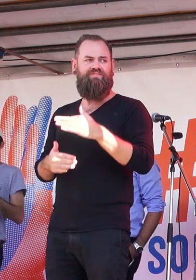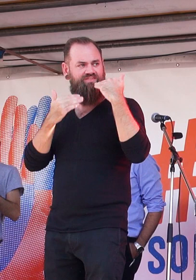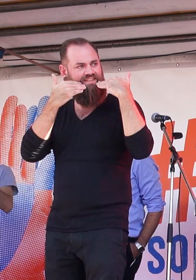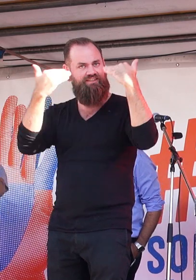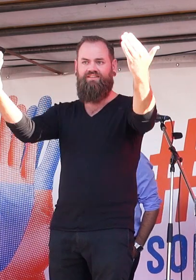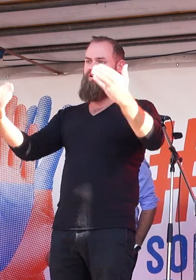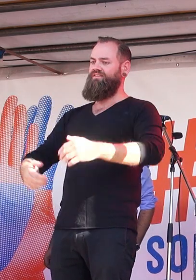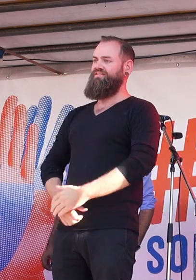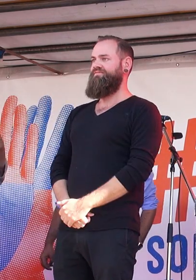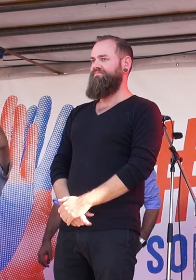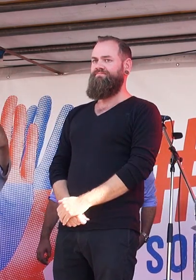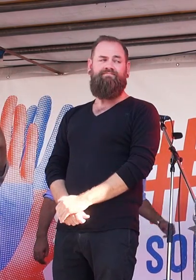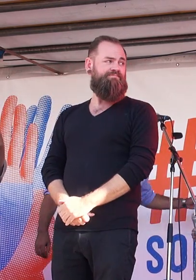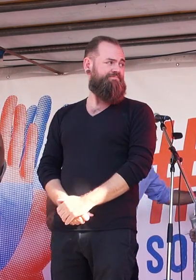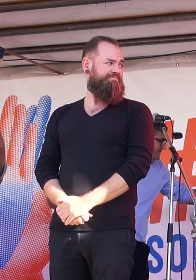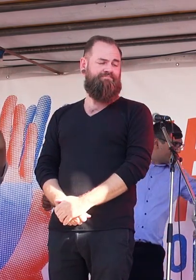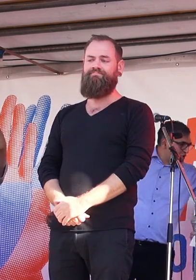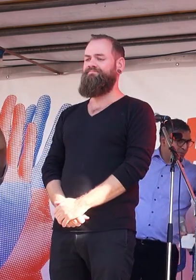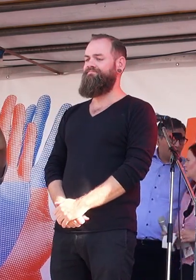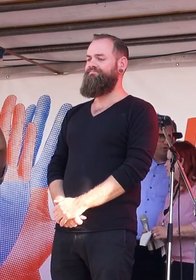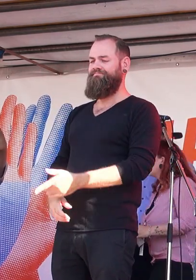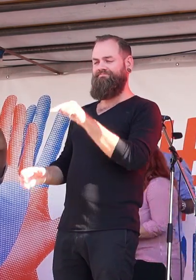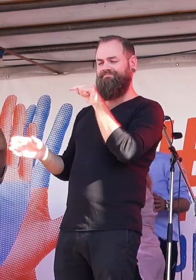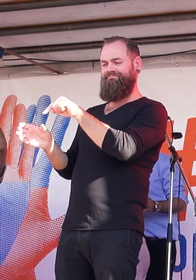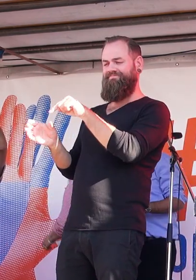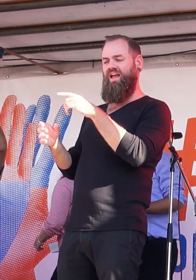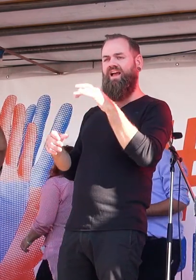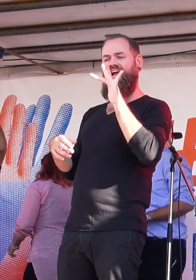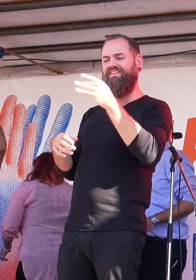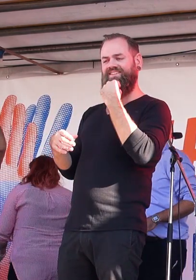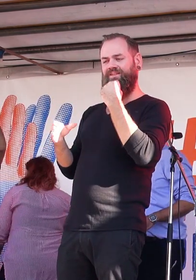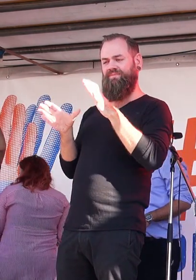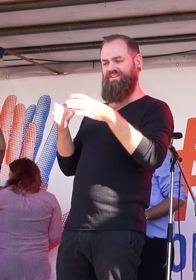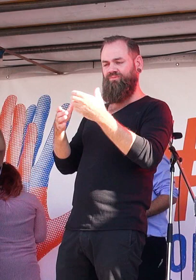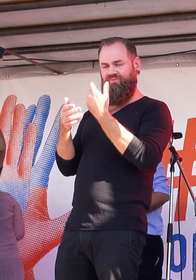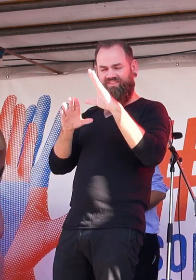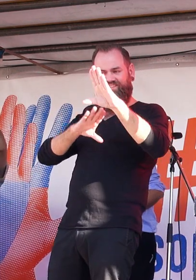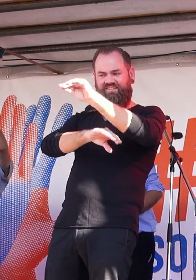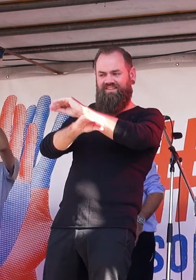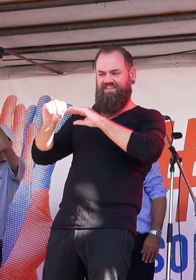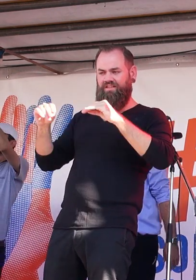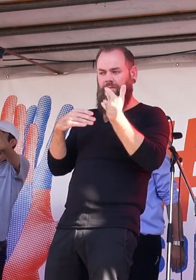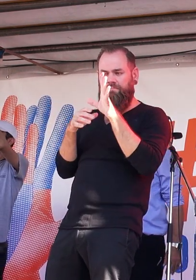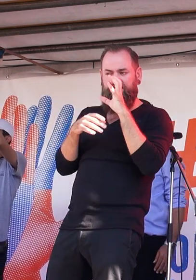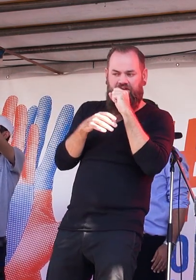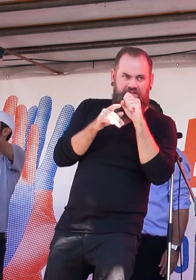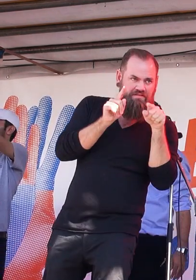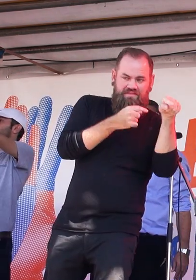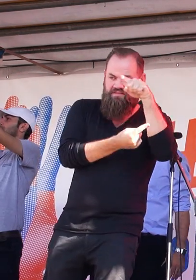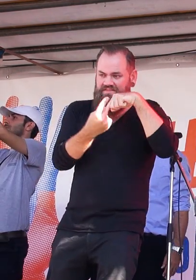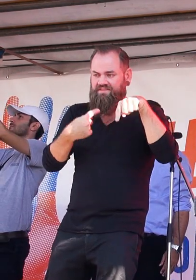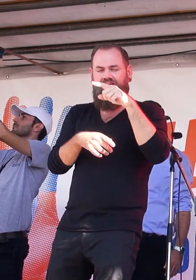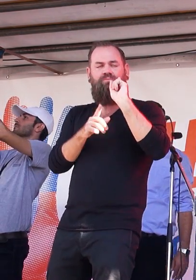Wir müssen uns wehren gegen das Gift von antisemitischen Gerüchten und Verschwörungswahnsinn. Tatsächlich werden Juden auch von